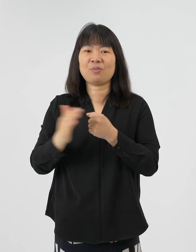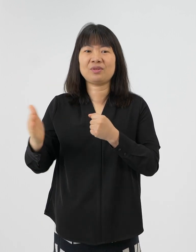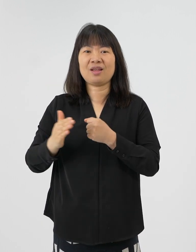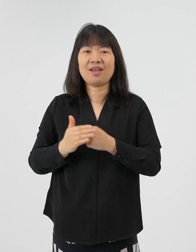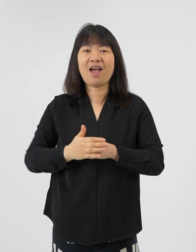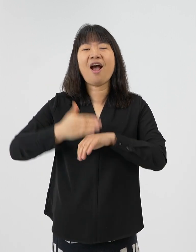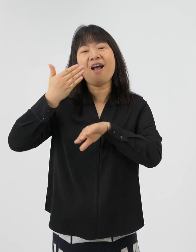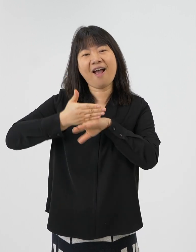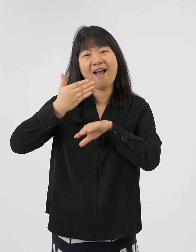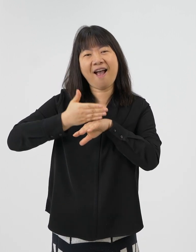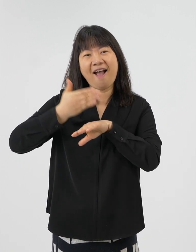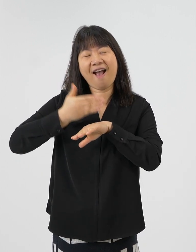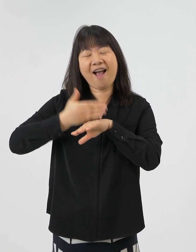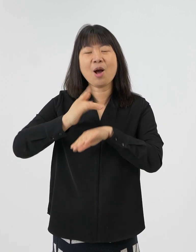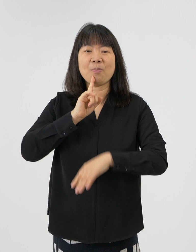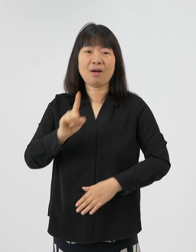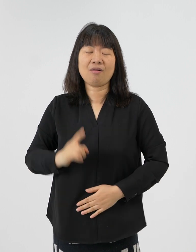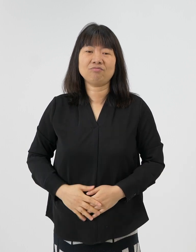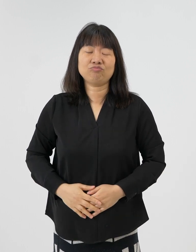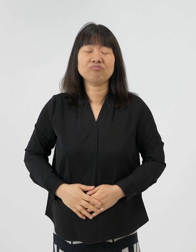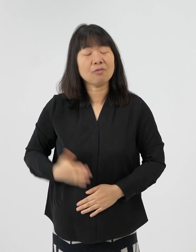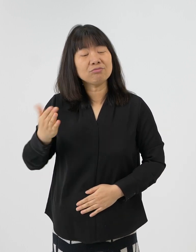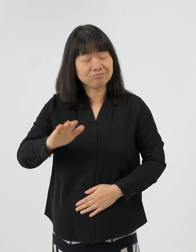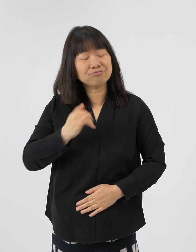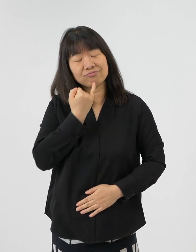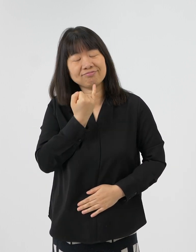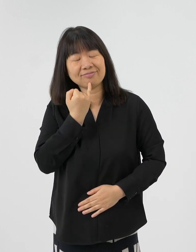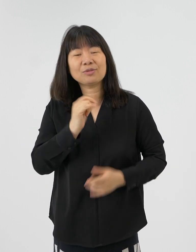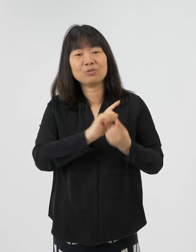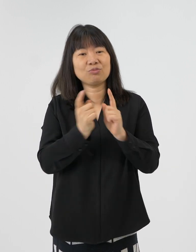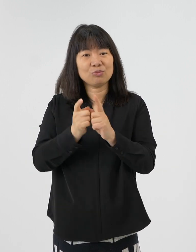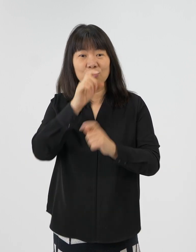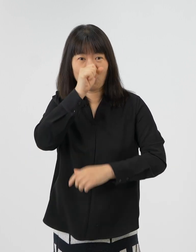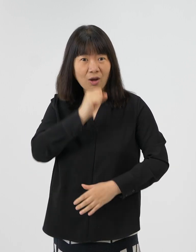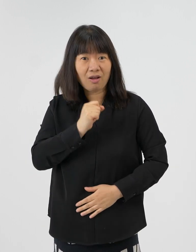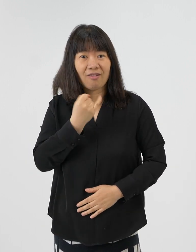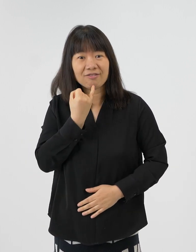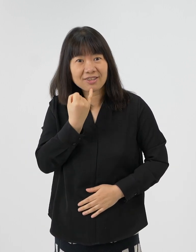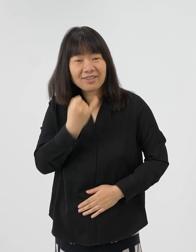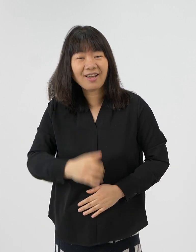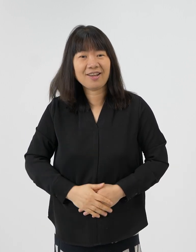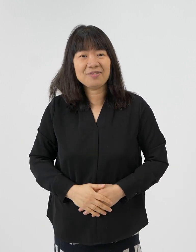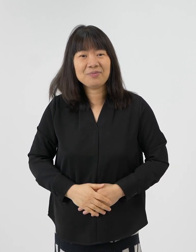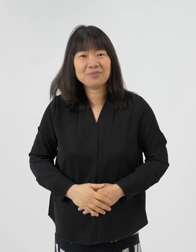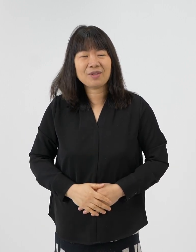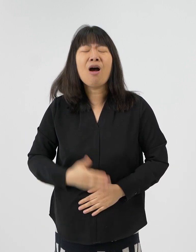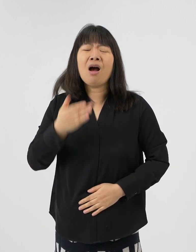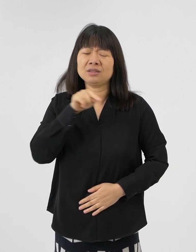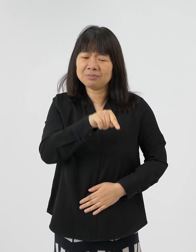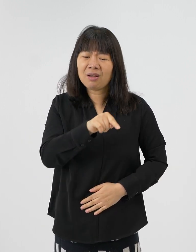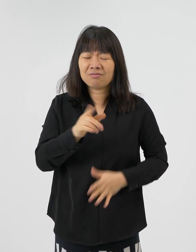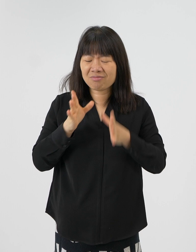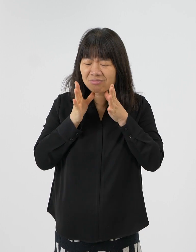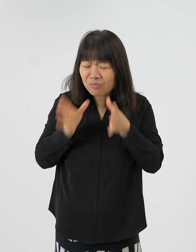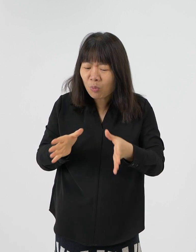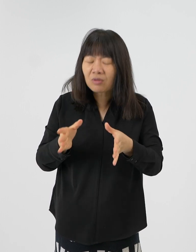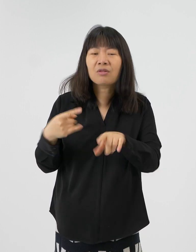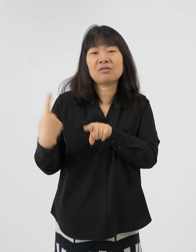내고 피차 좋죠 뭐. 예? 속는 거예요 서로.